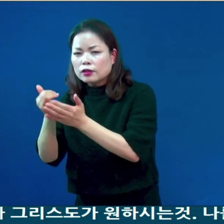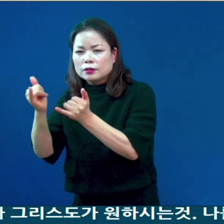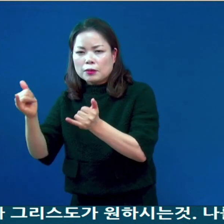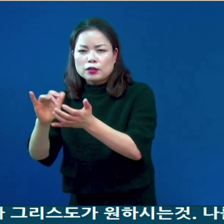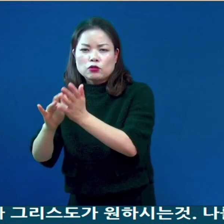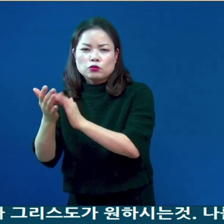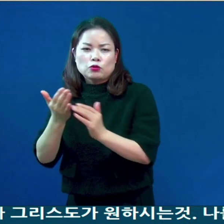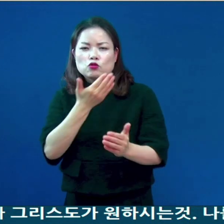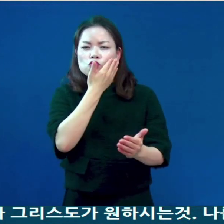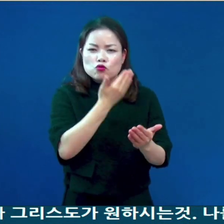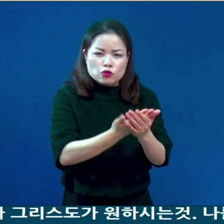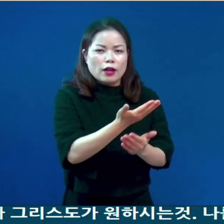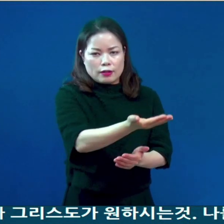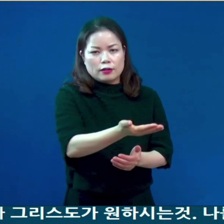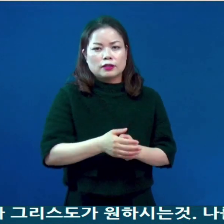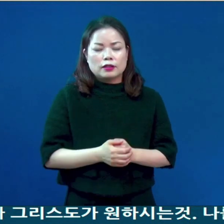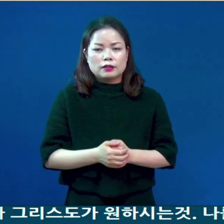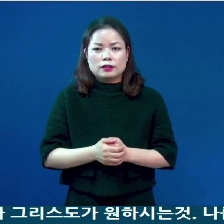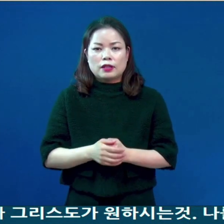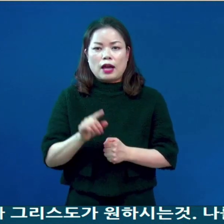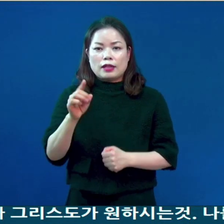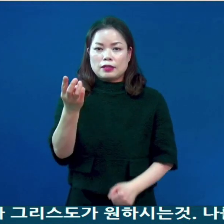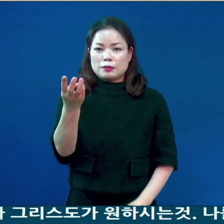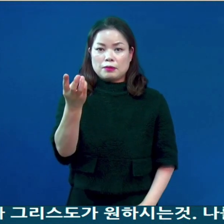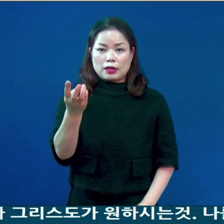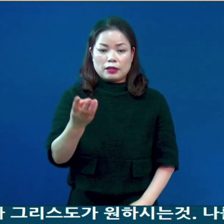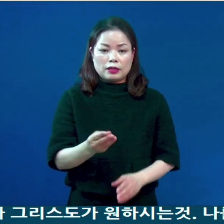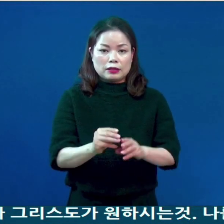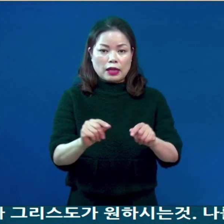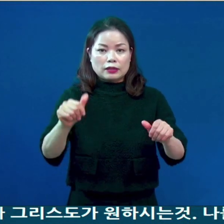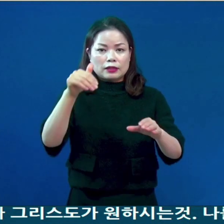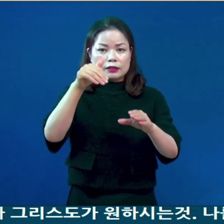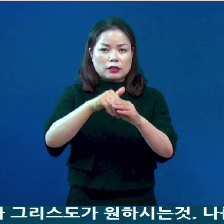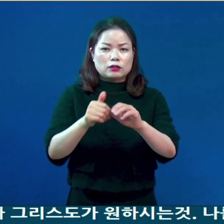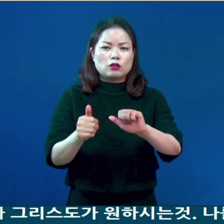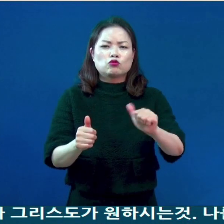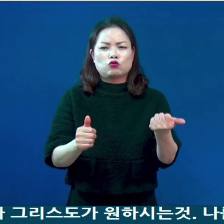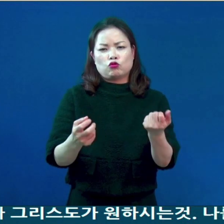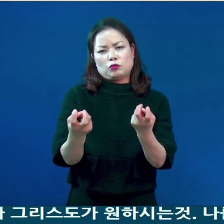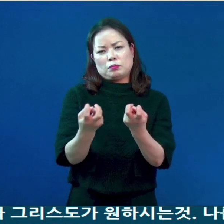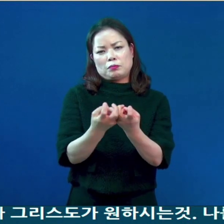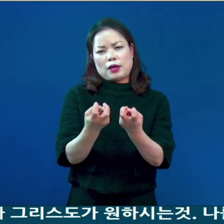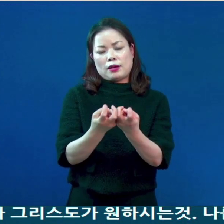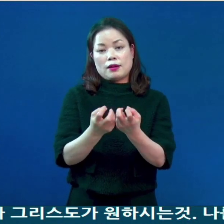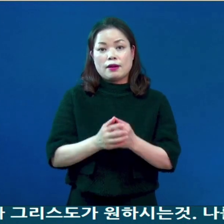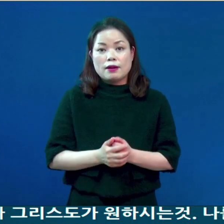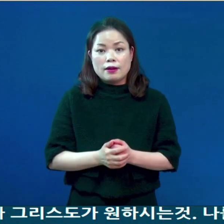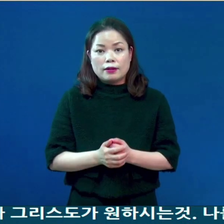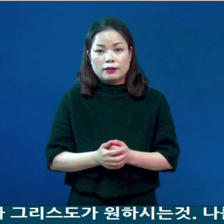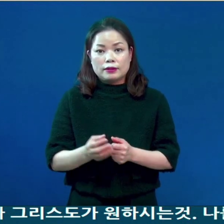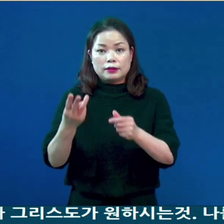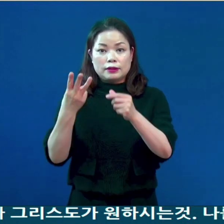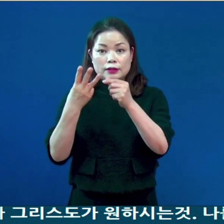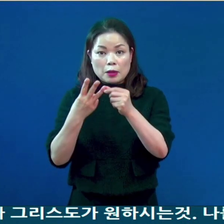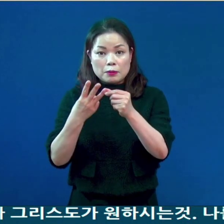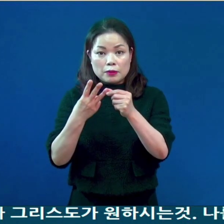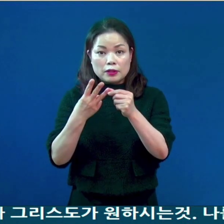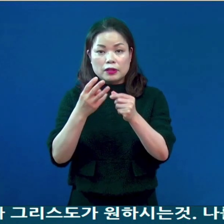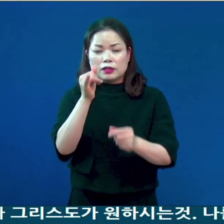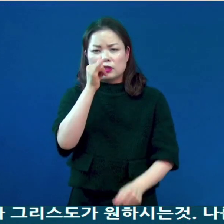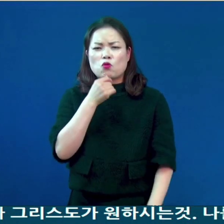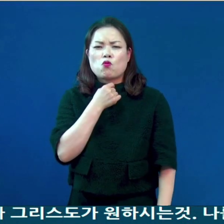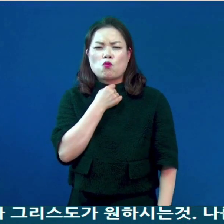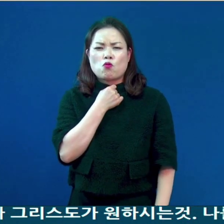이것이 하늘의 밀이 땅에 떨어져 죽는 방법이라는 것이죠. 세 번째, 예수님이 정말